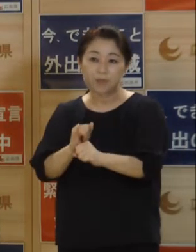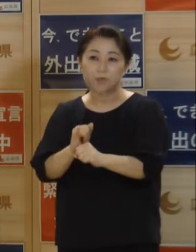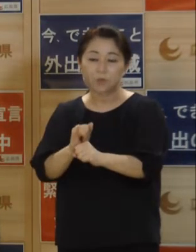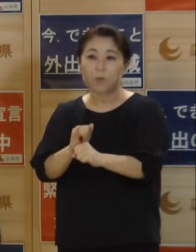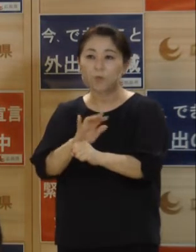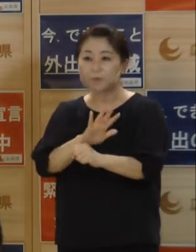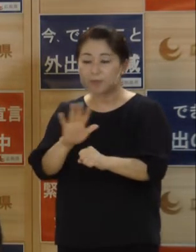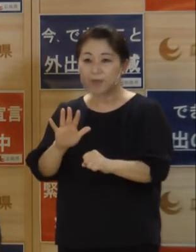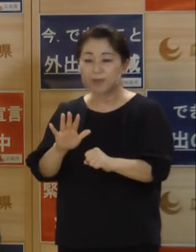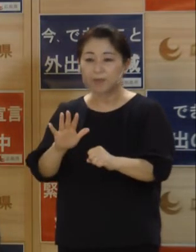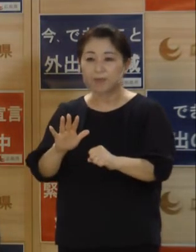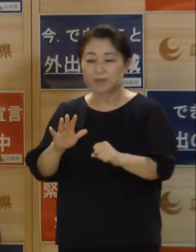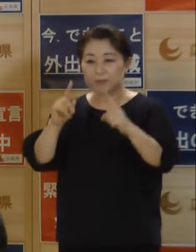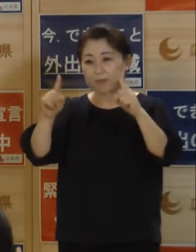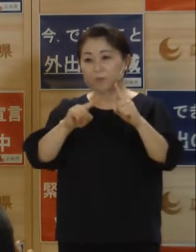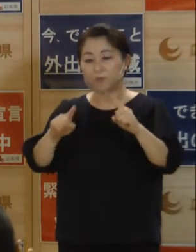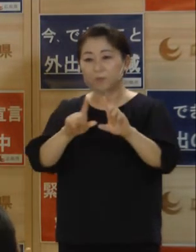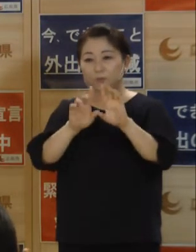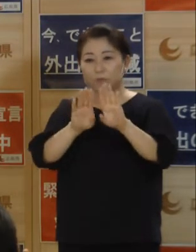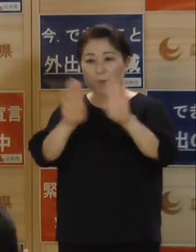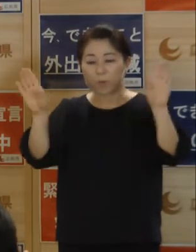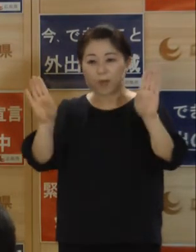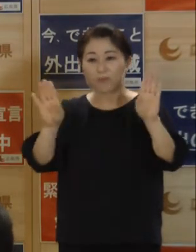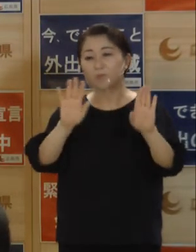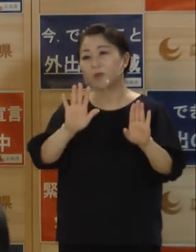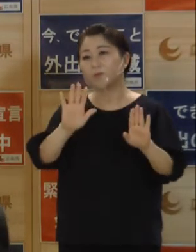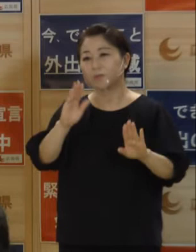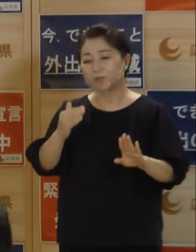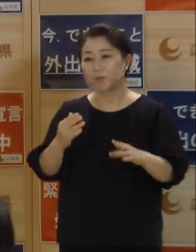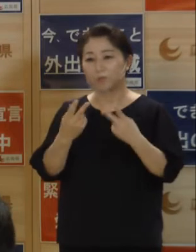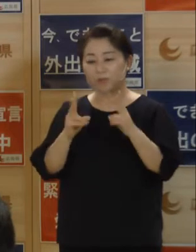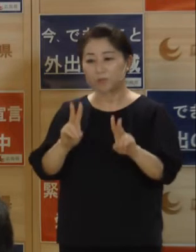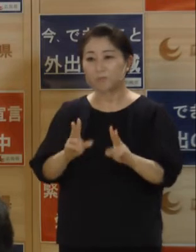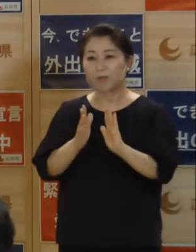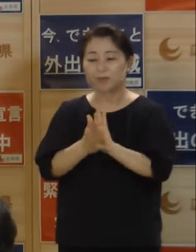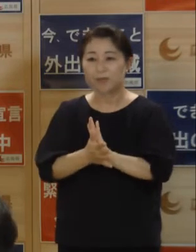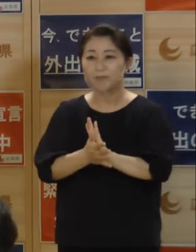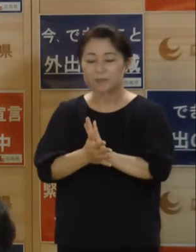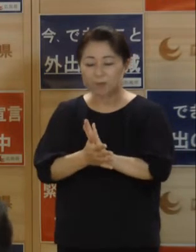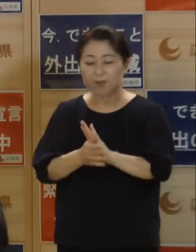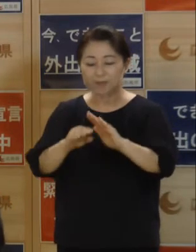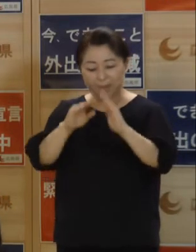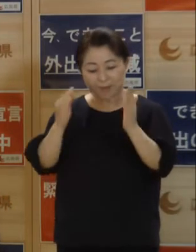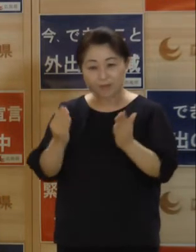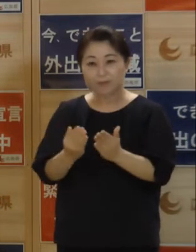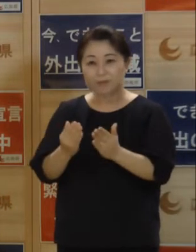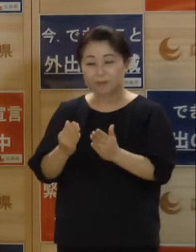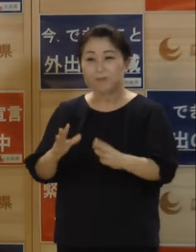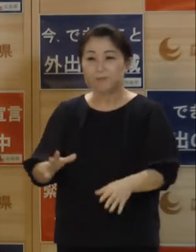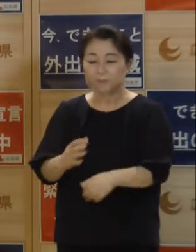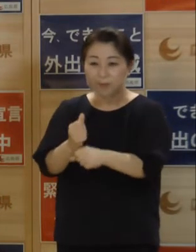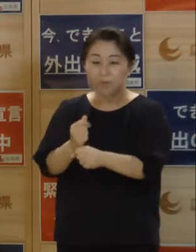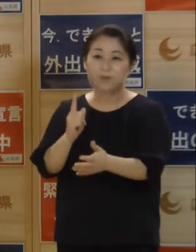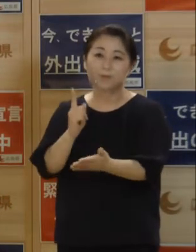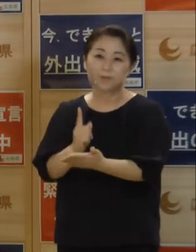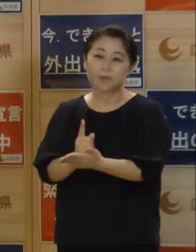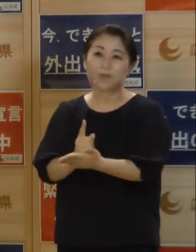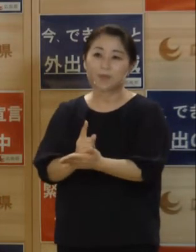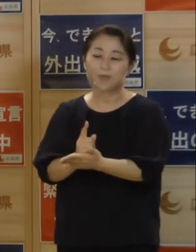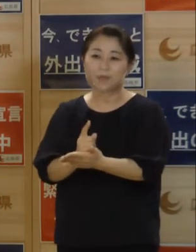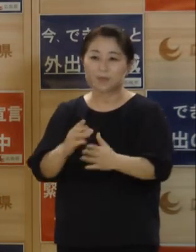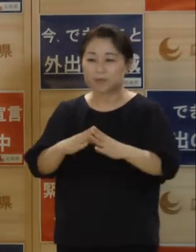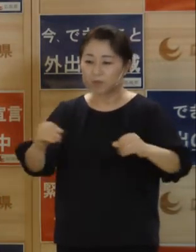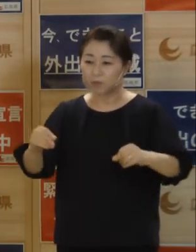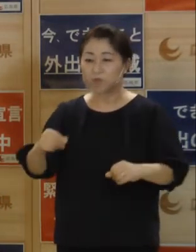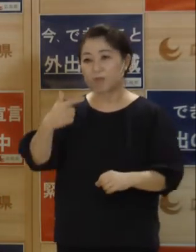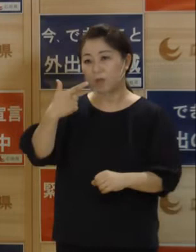今全国的に主流になっているんですが、広島県については用紙のみしか公開してないということで、全国で6件だけ用